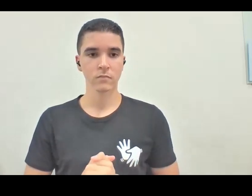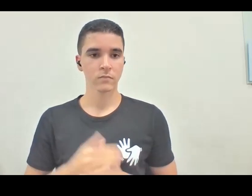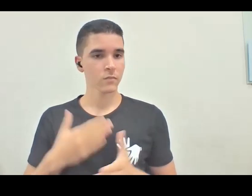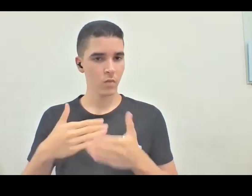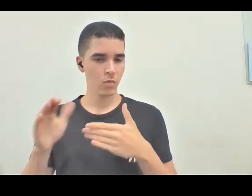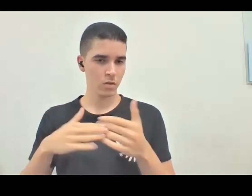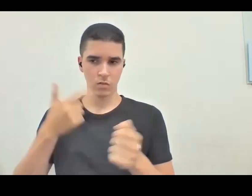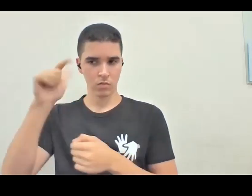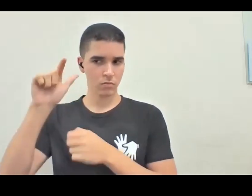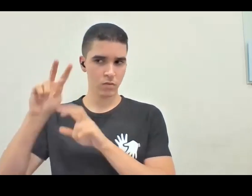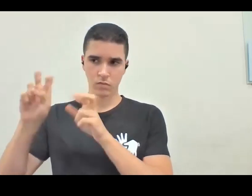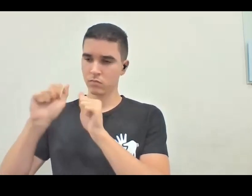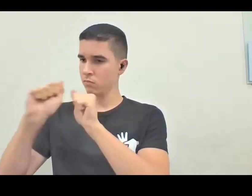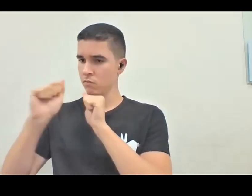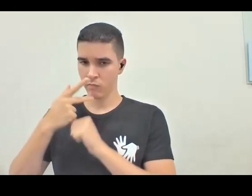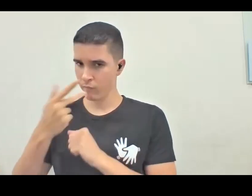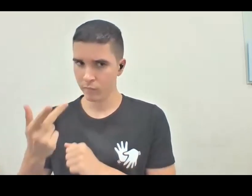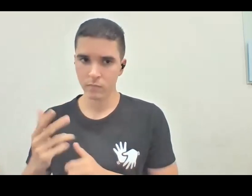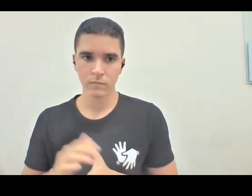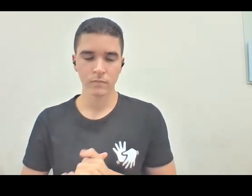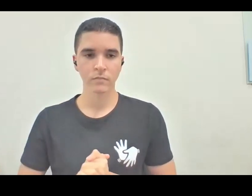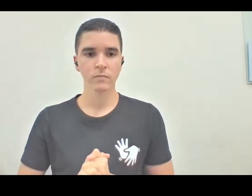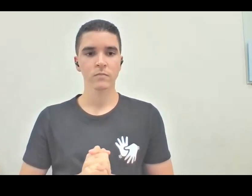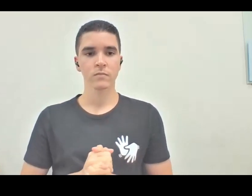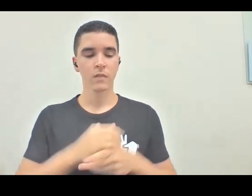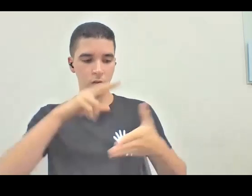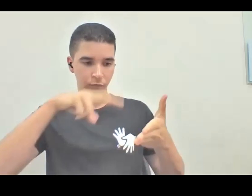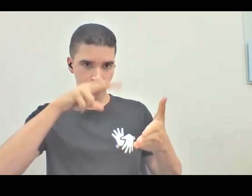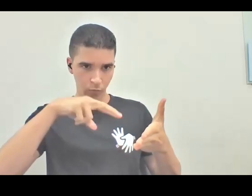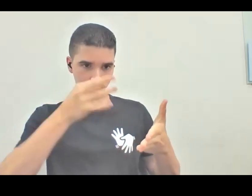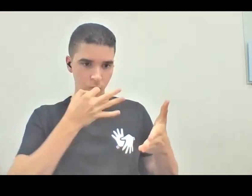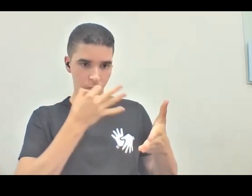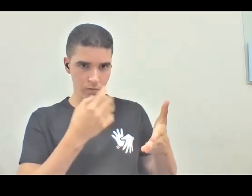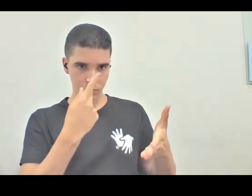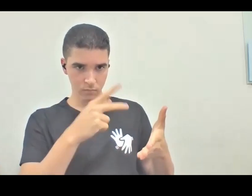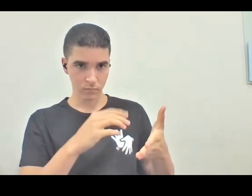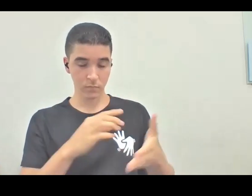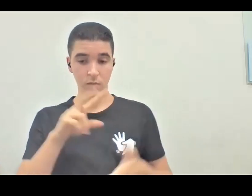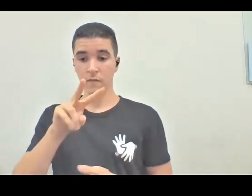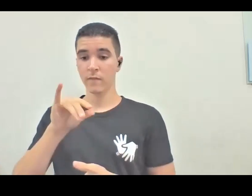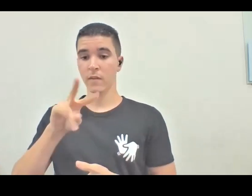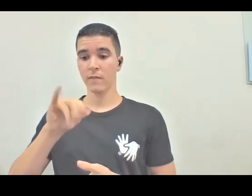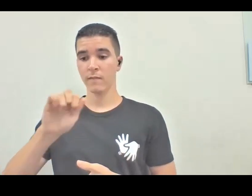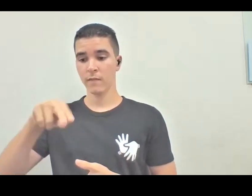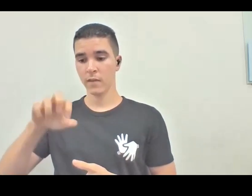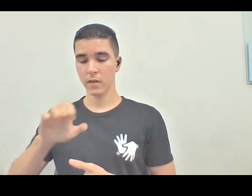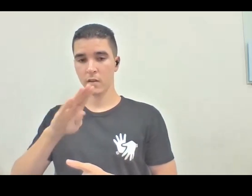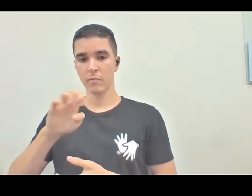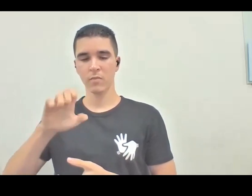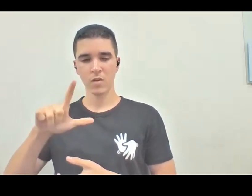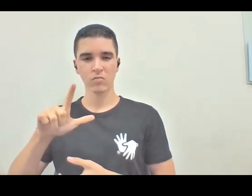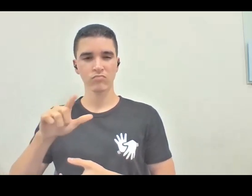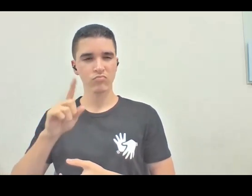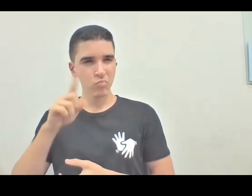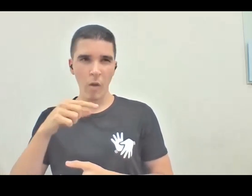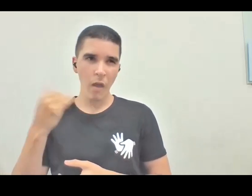vontade de trazer, e vou ler o comentário da Dani, Viviane e Bel, não seria importante, talvez, uma